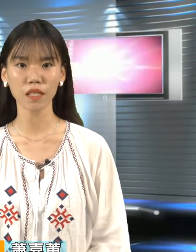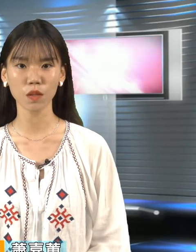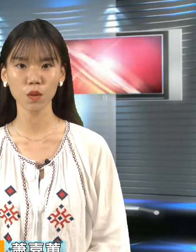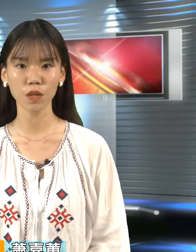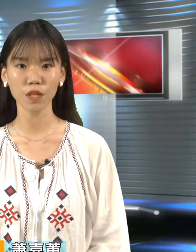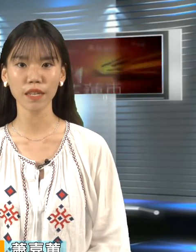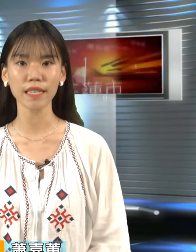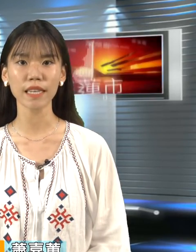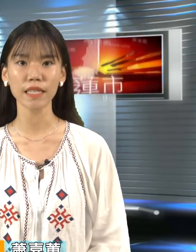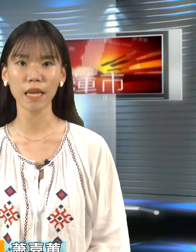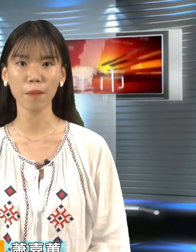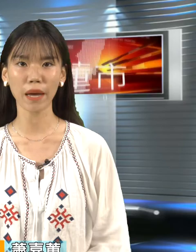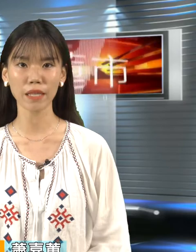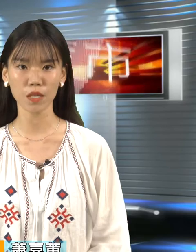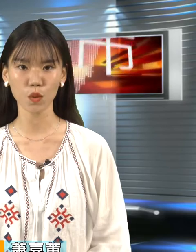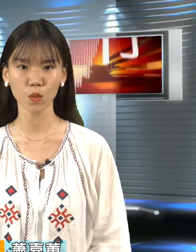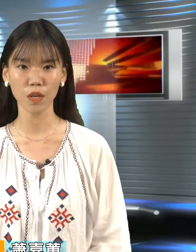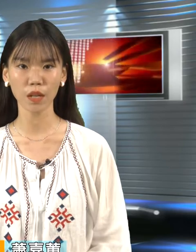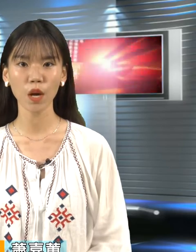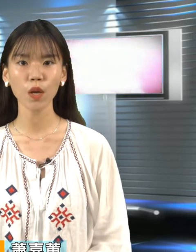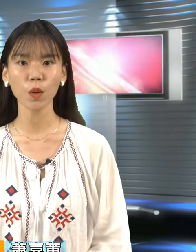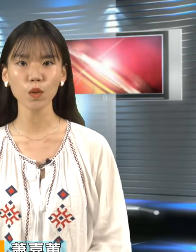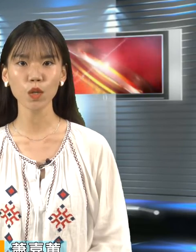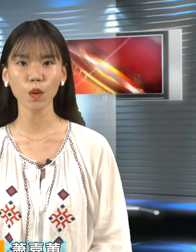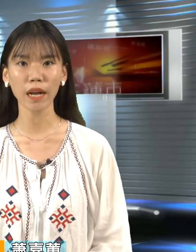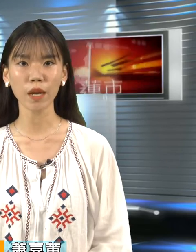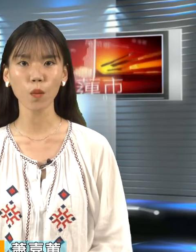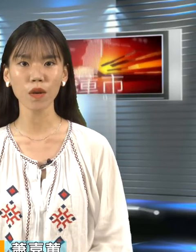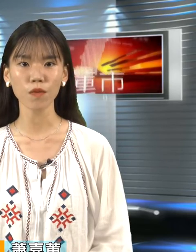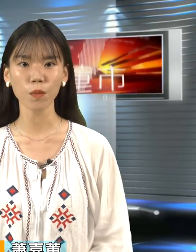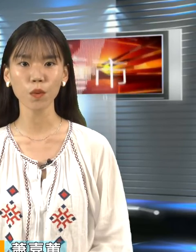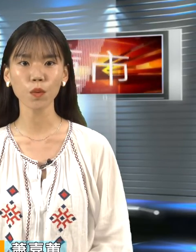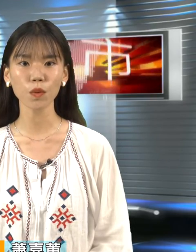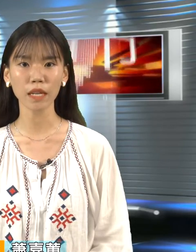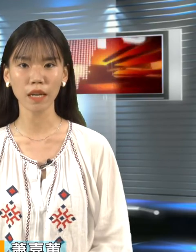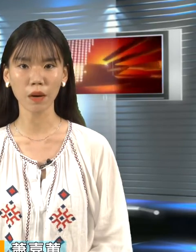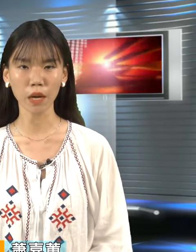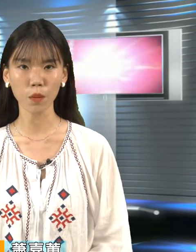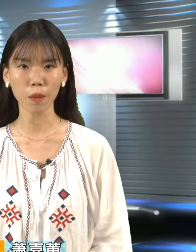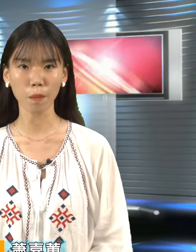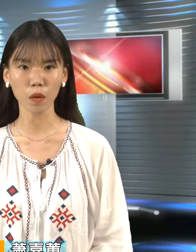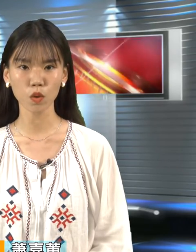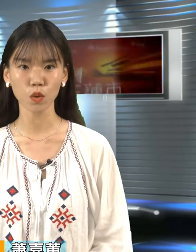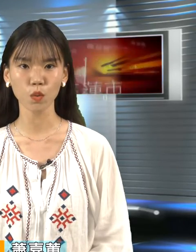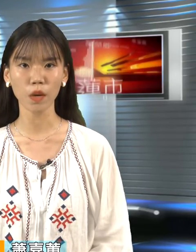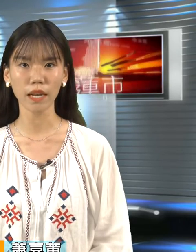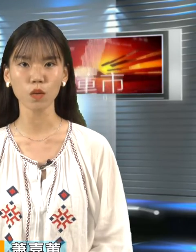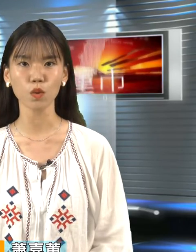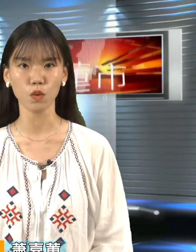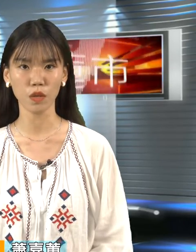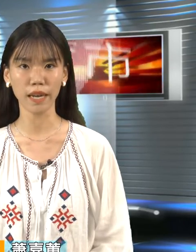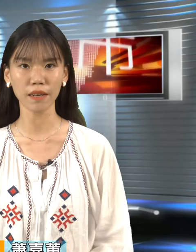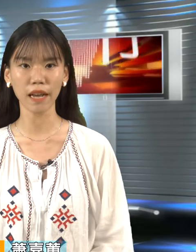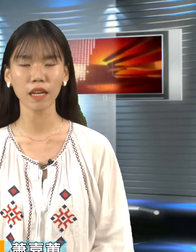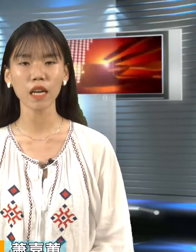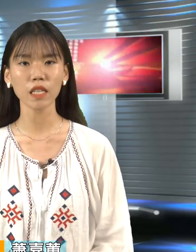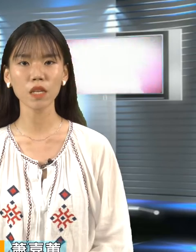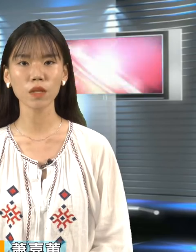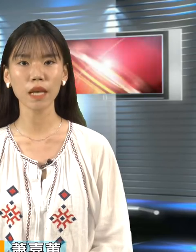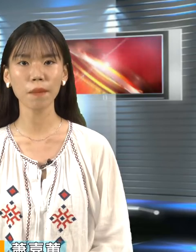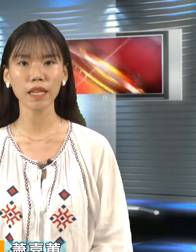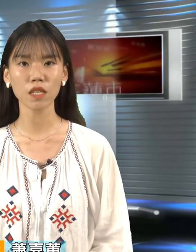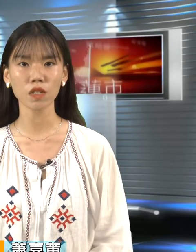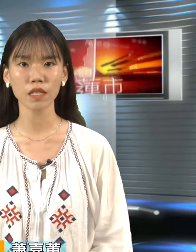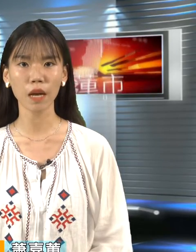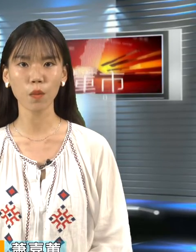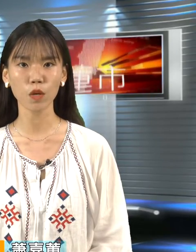19号新增确诊1345人，同时花莲卫福部玉里疗养院爆出院内群聚感染，已经